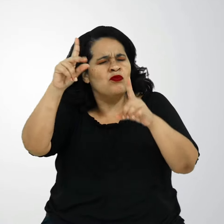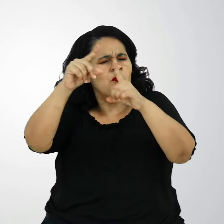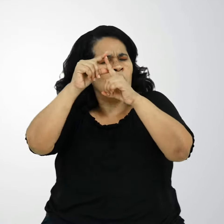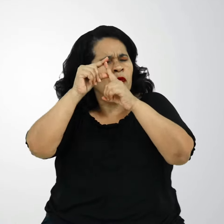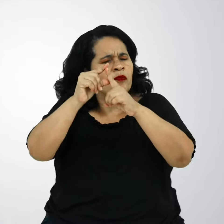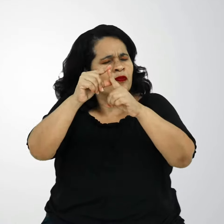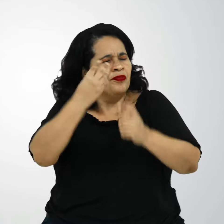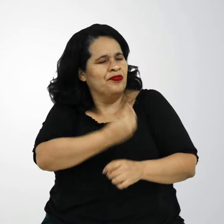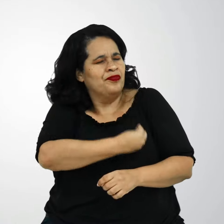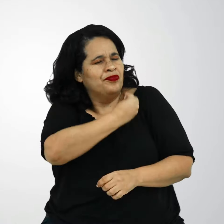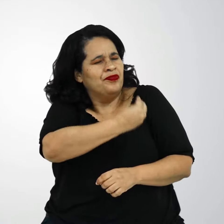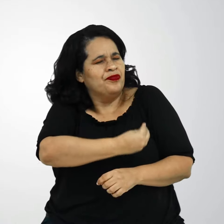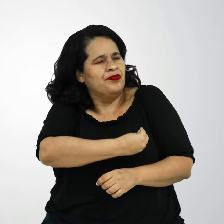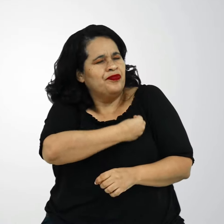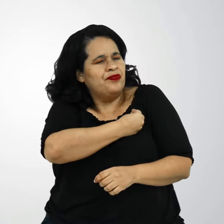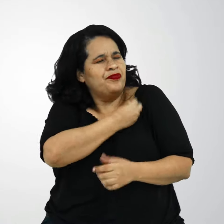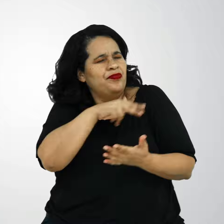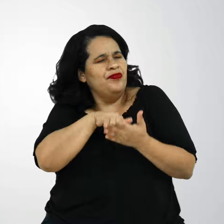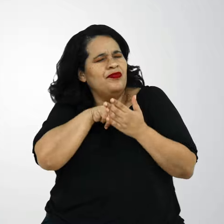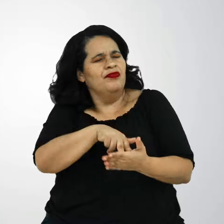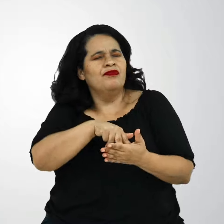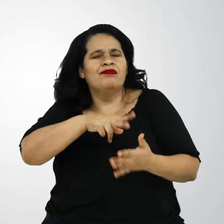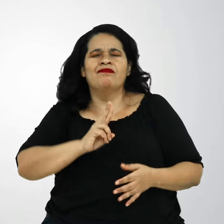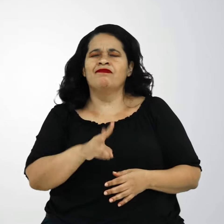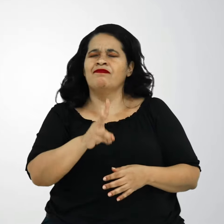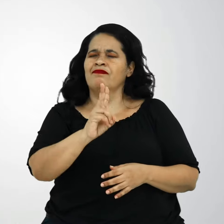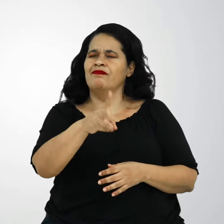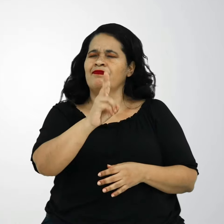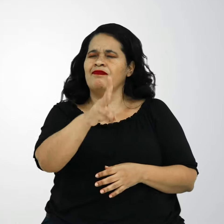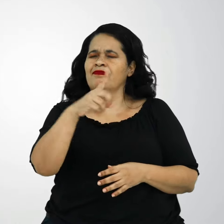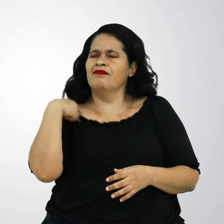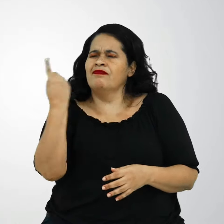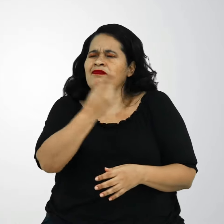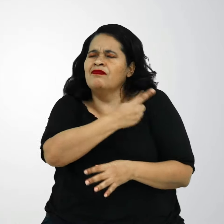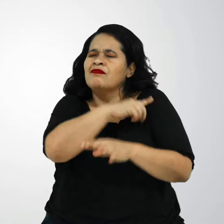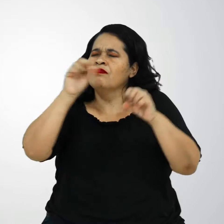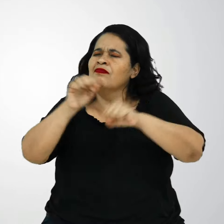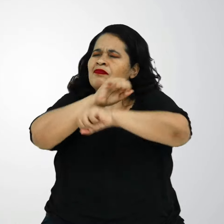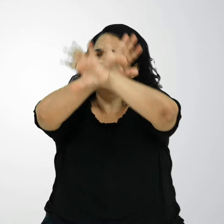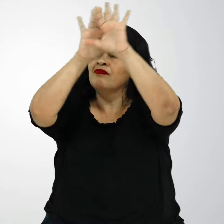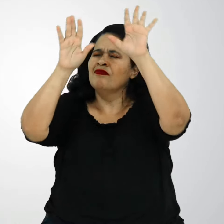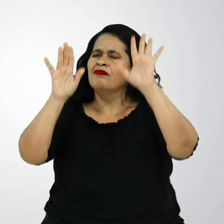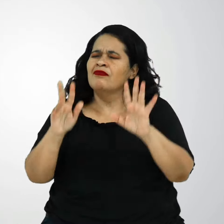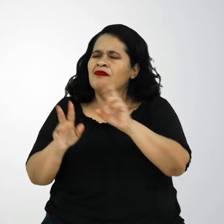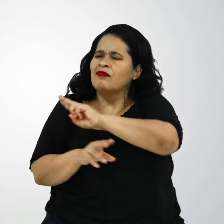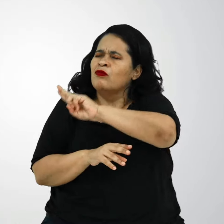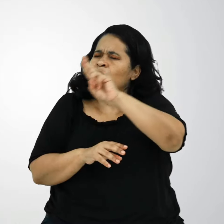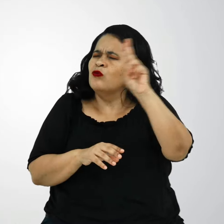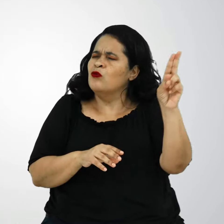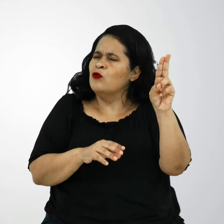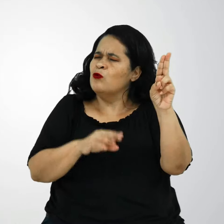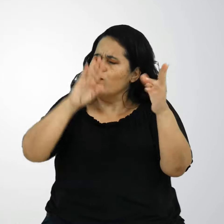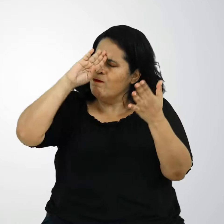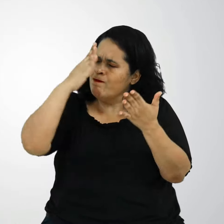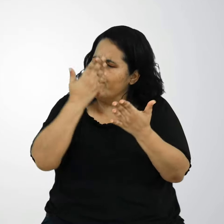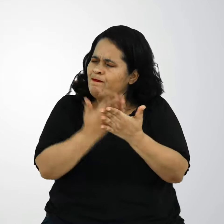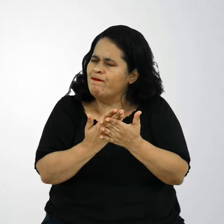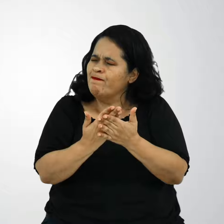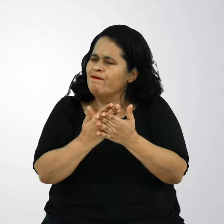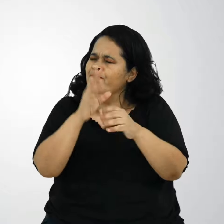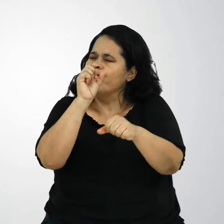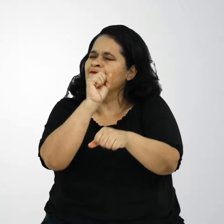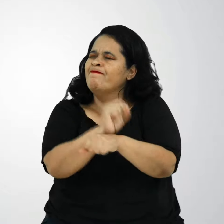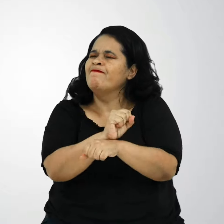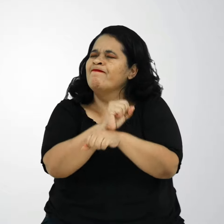para a nossa vida edificação e assim possamos glorificar o Teu nome, na certeza que aguardando a Tua volta